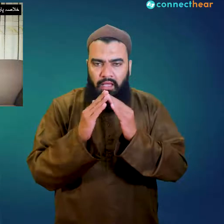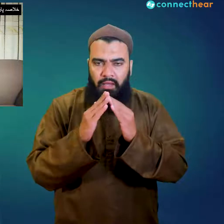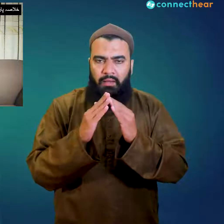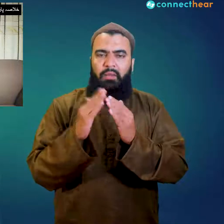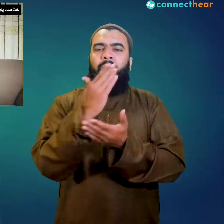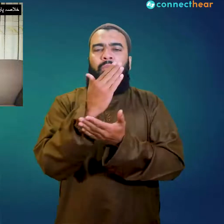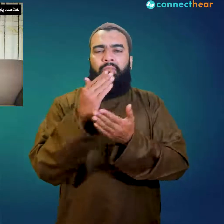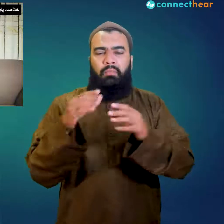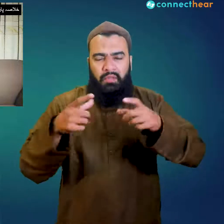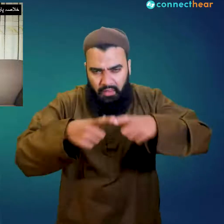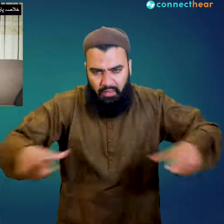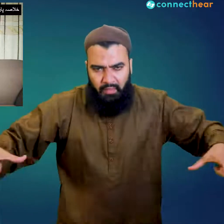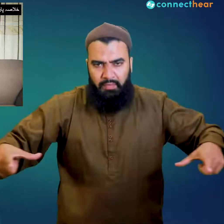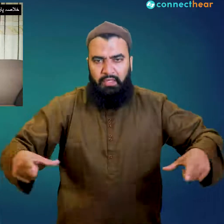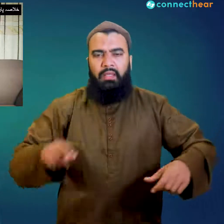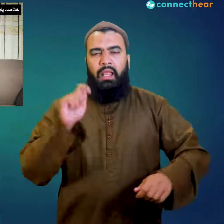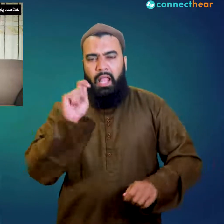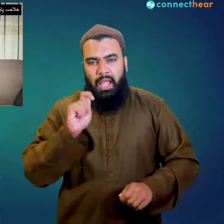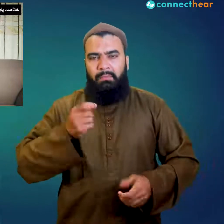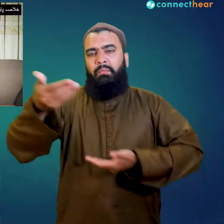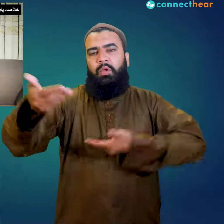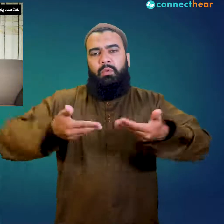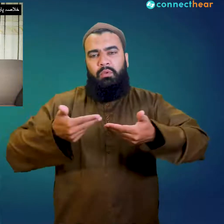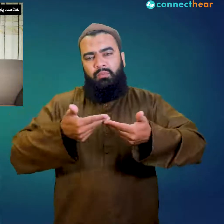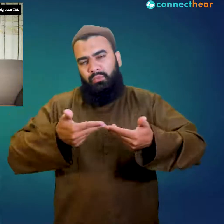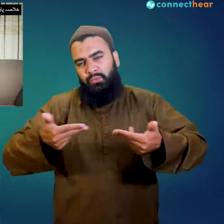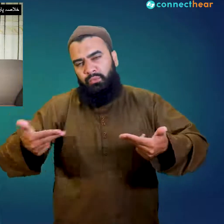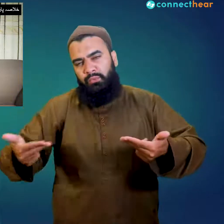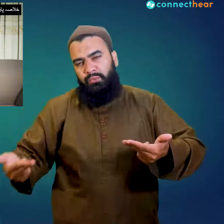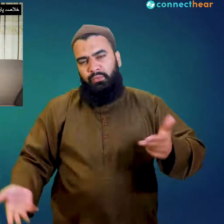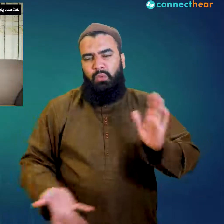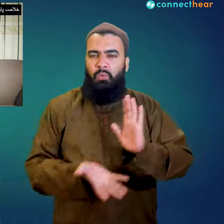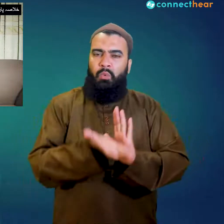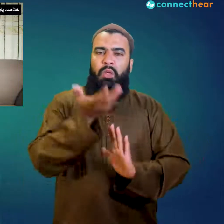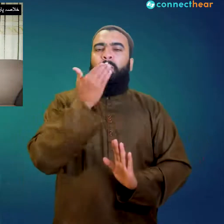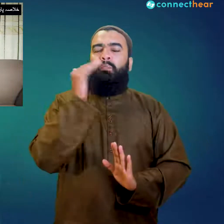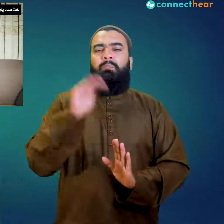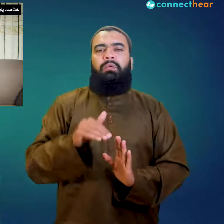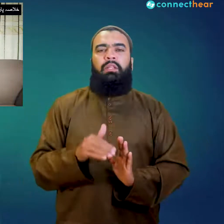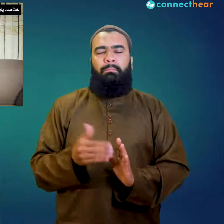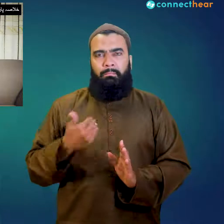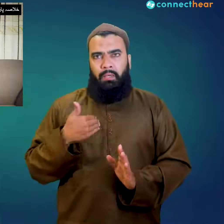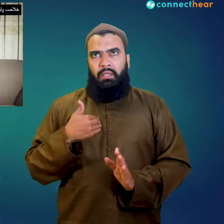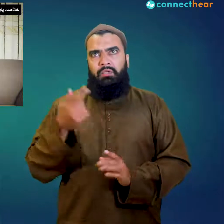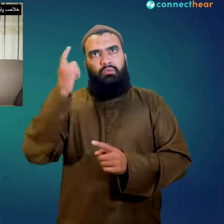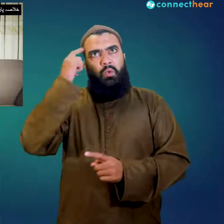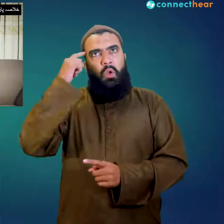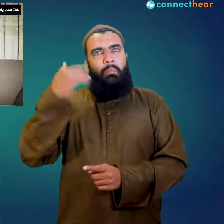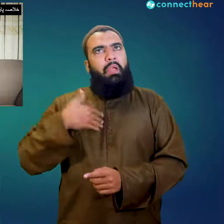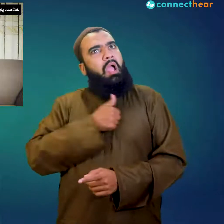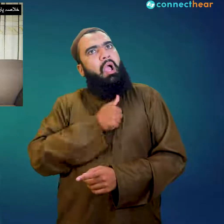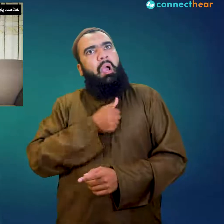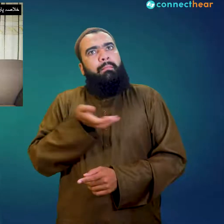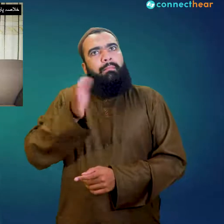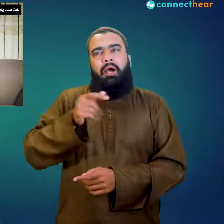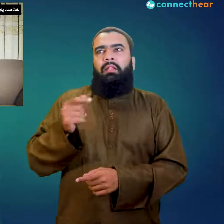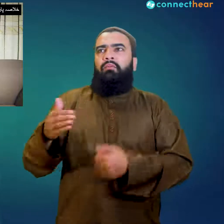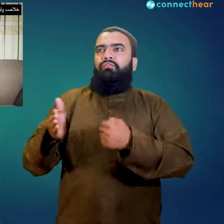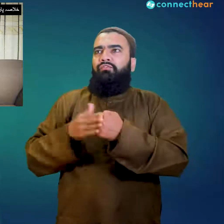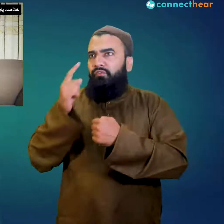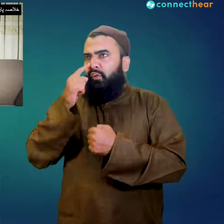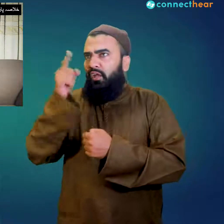یہ رکوع قرآن مجید میں انتہائی تفصیلی ہے۔ میراث کے مستحقین کی تفصیل اور اس کے